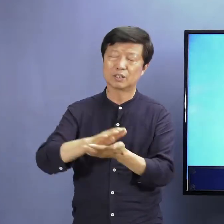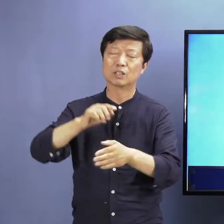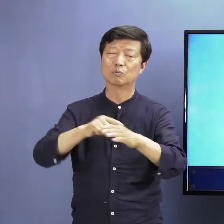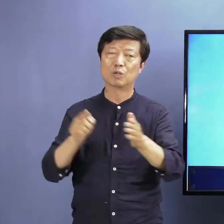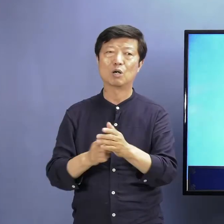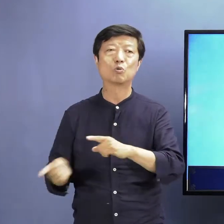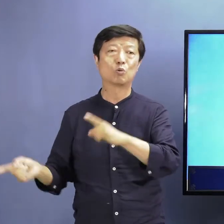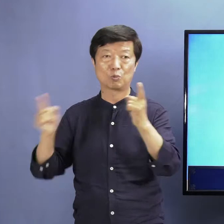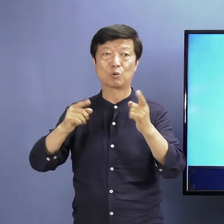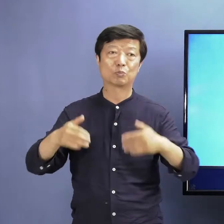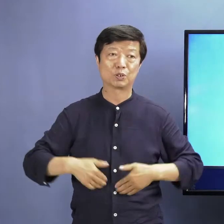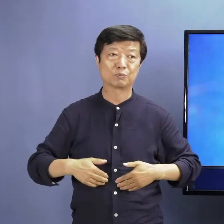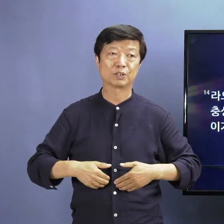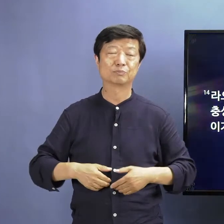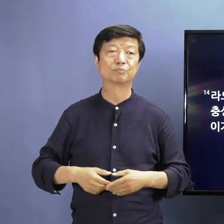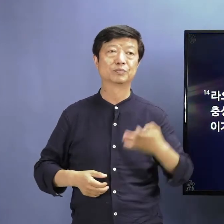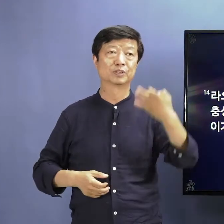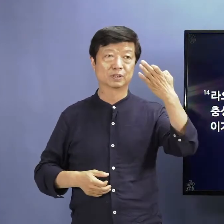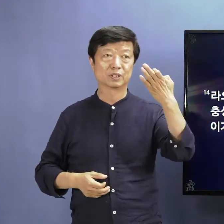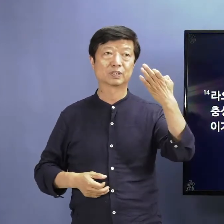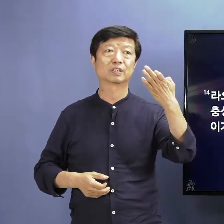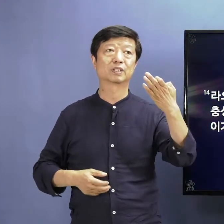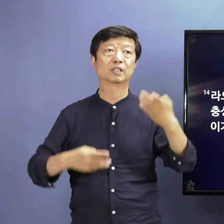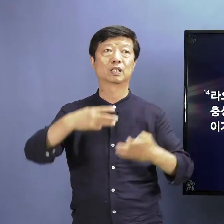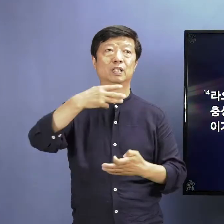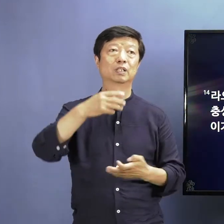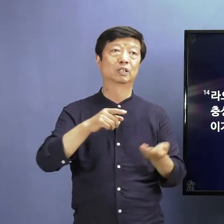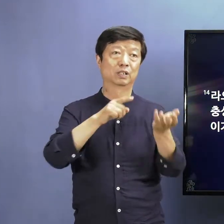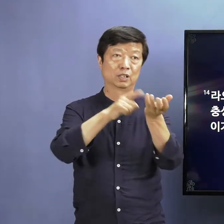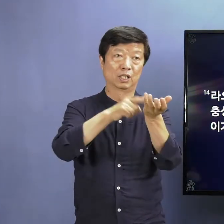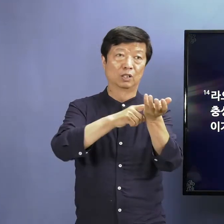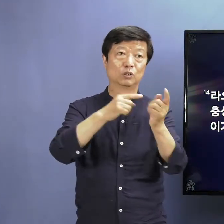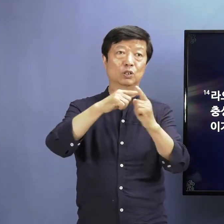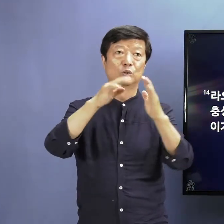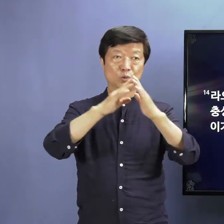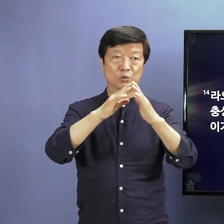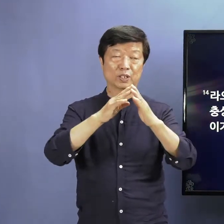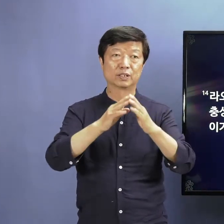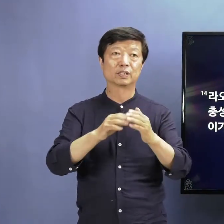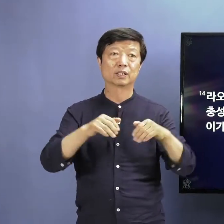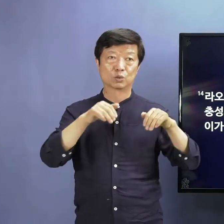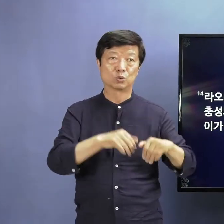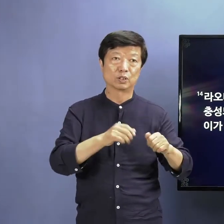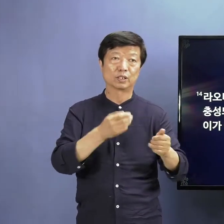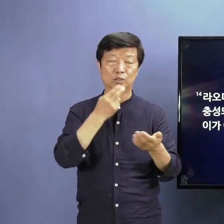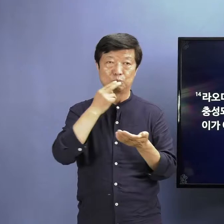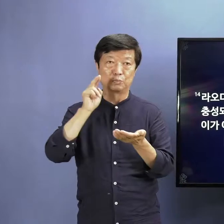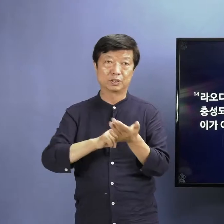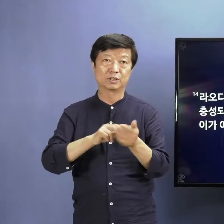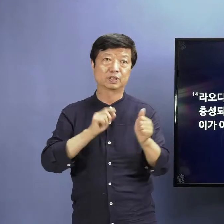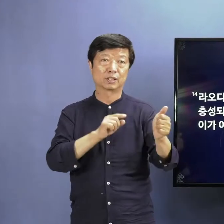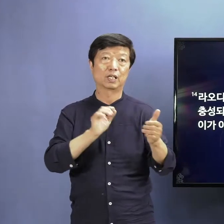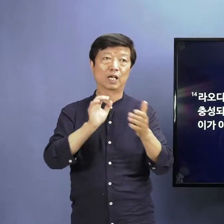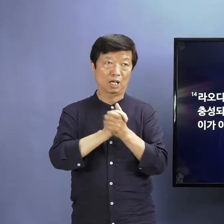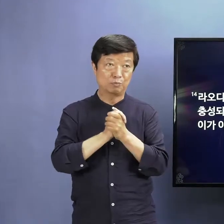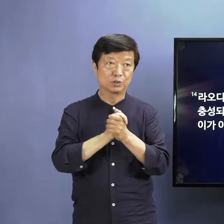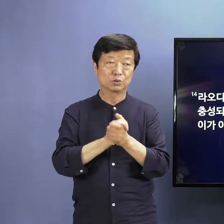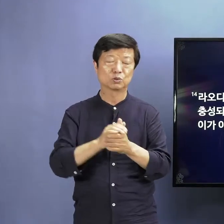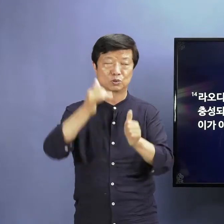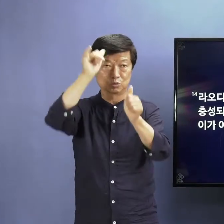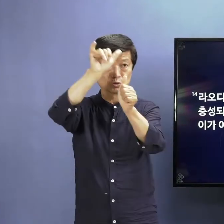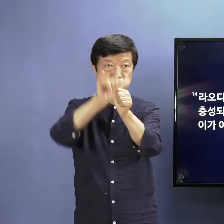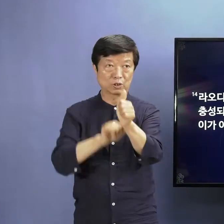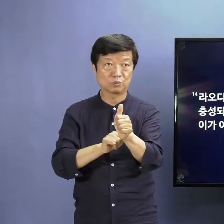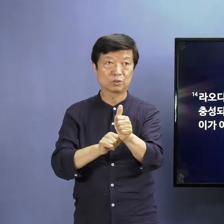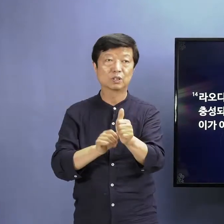14절 말씀을 함께 읽겠습니다. 14절 같이 읽습니다. 라오디게아 교회의 사자에게 편지하라. 아멘이시오,